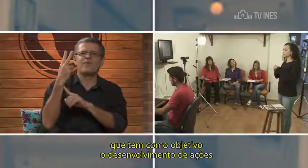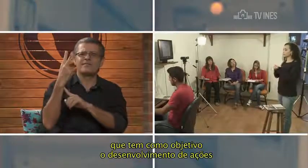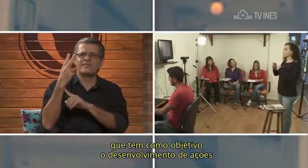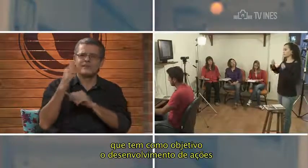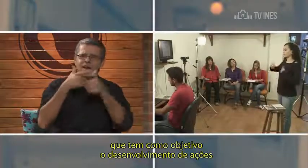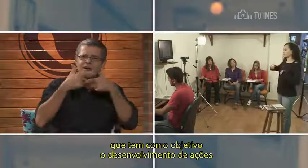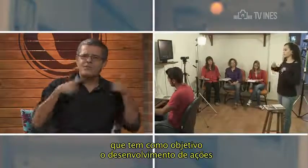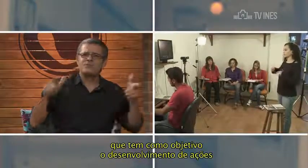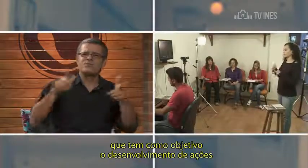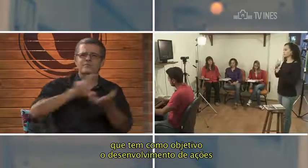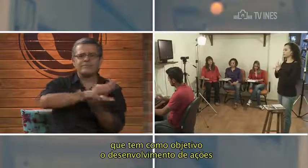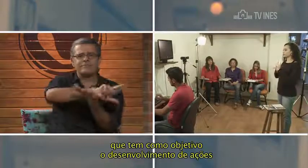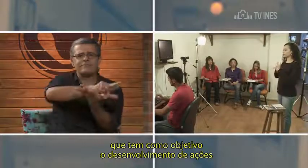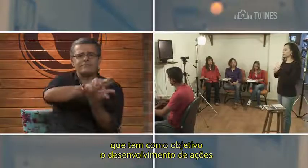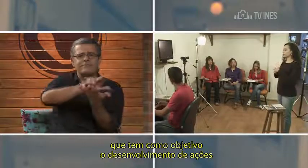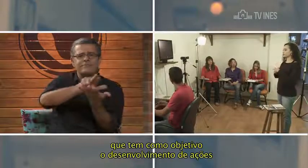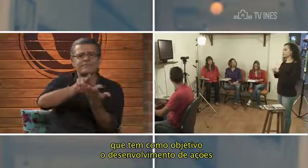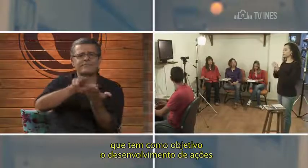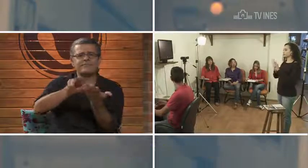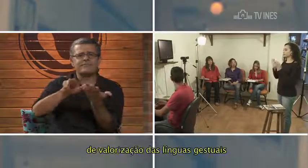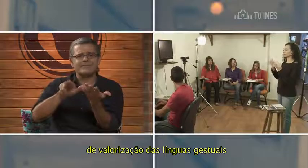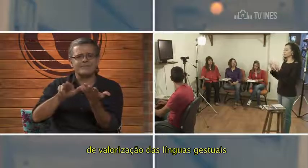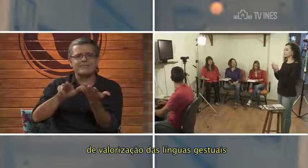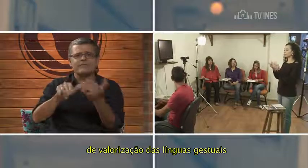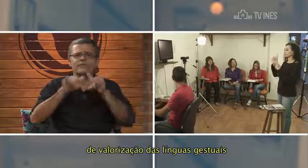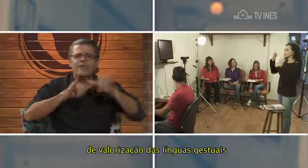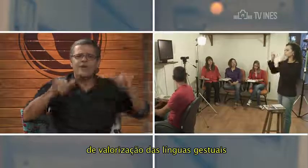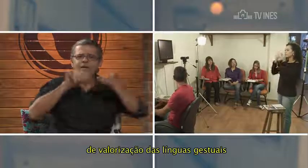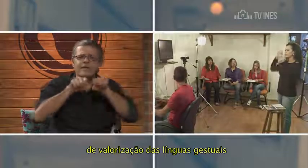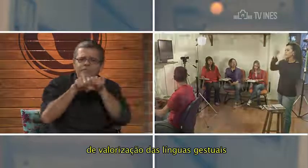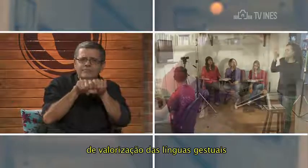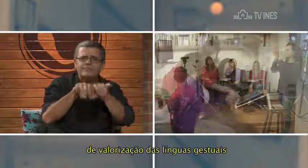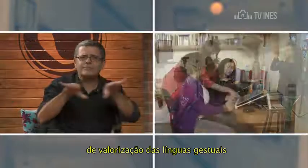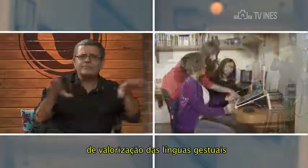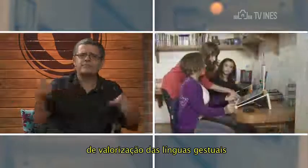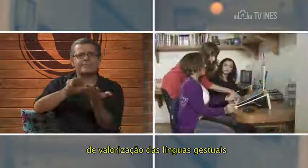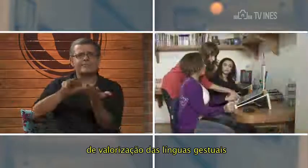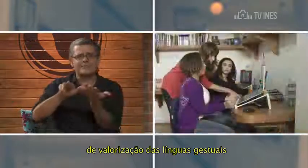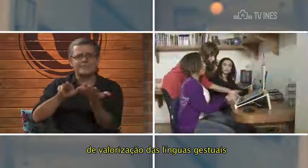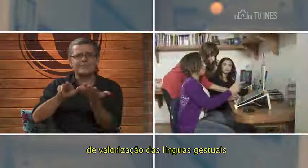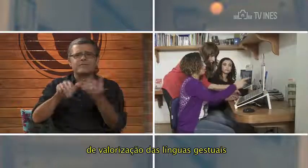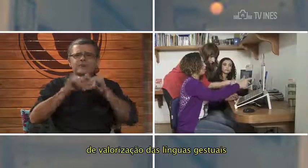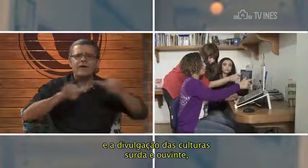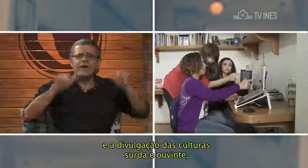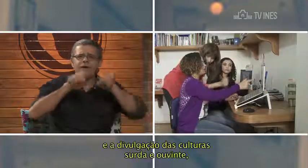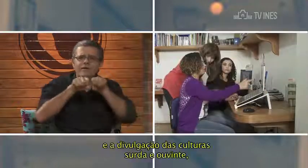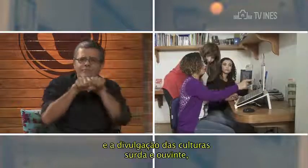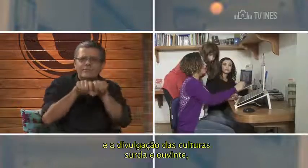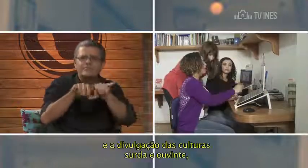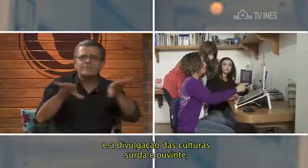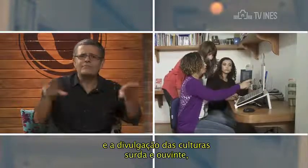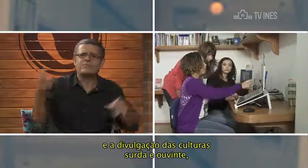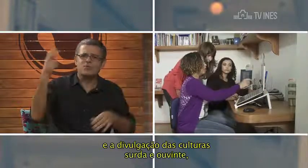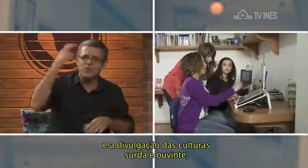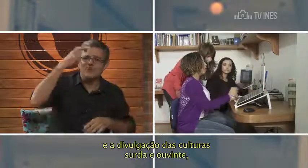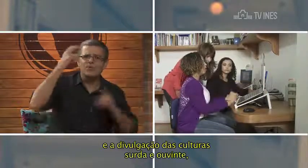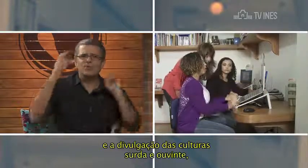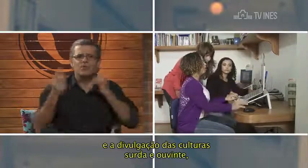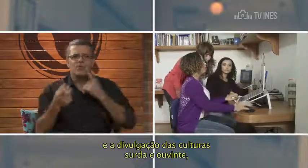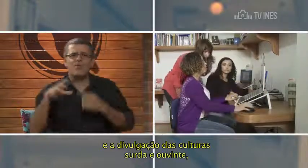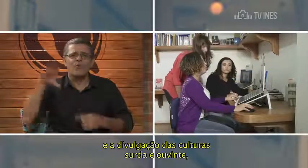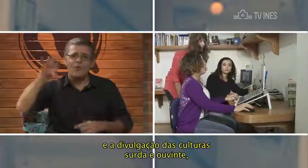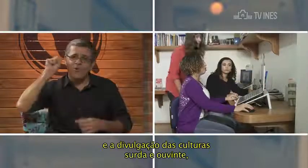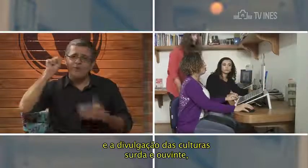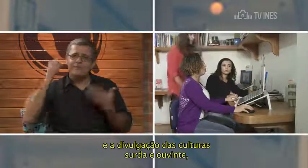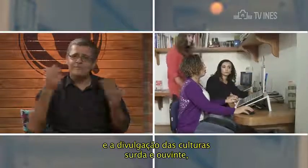como objetivo o desenvolvimento de ações de valorização das línguas gestuais e a divulgação das